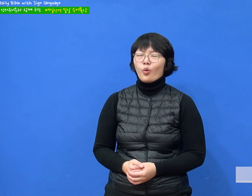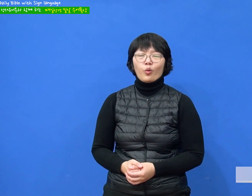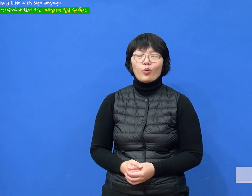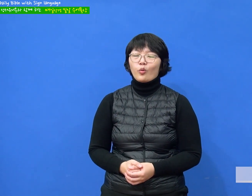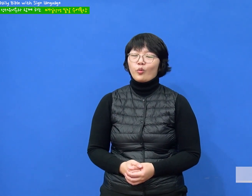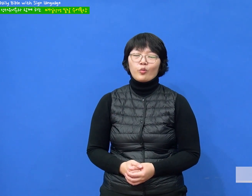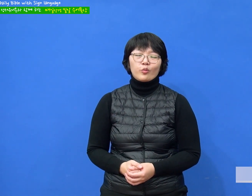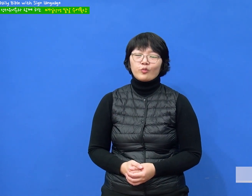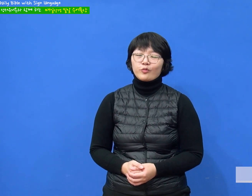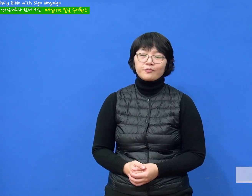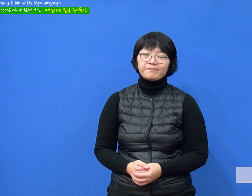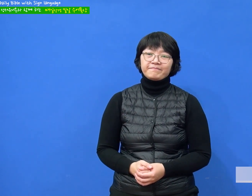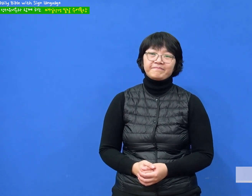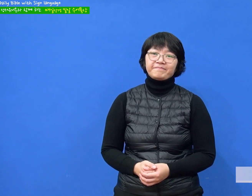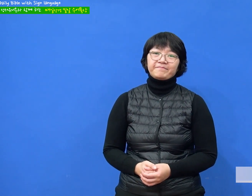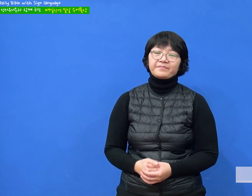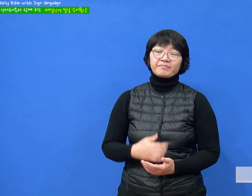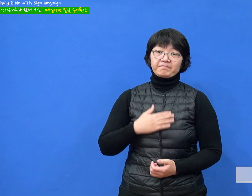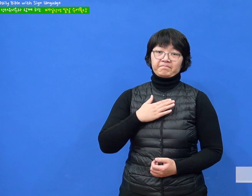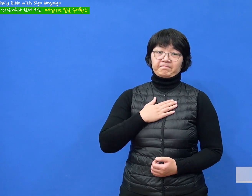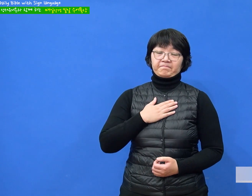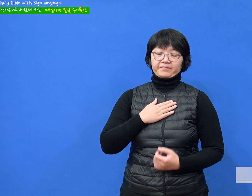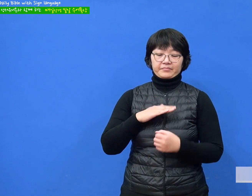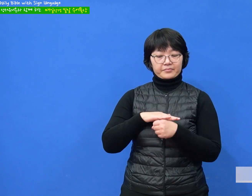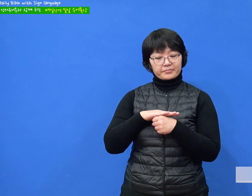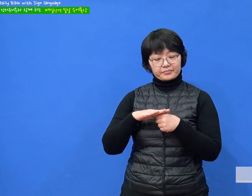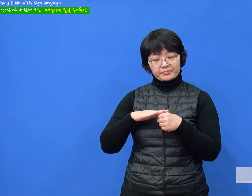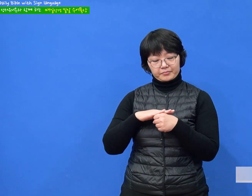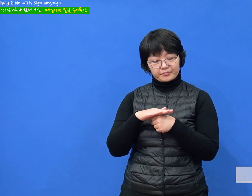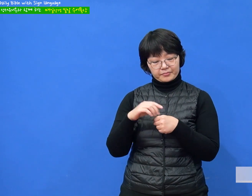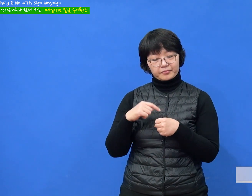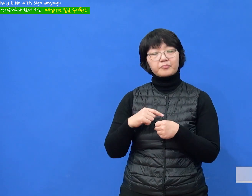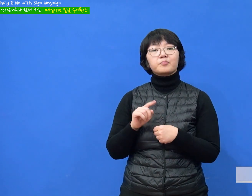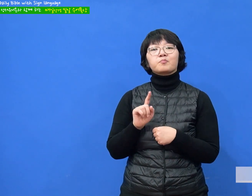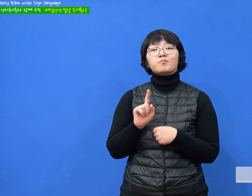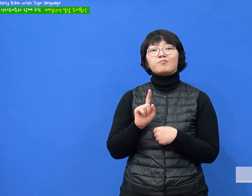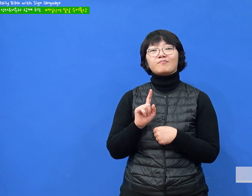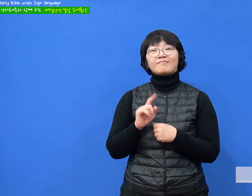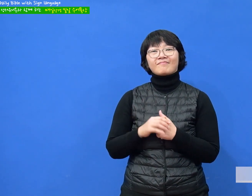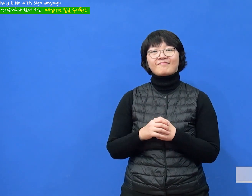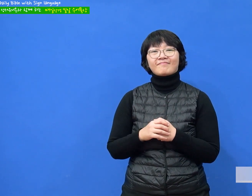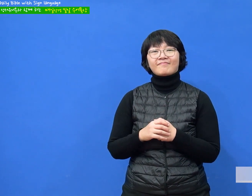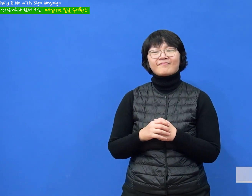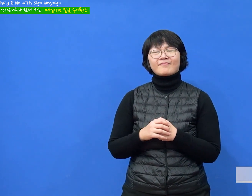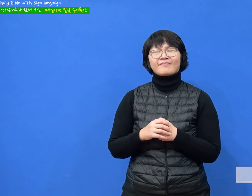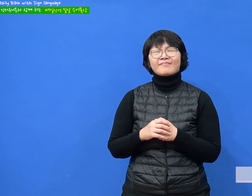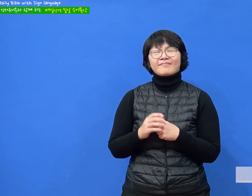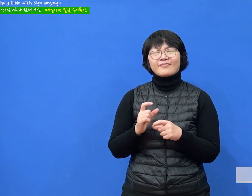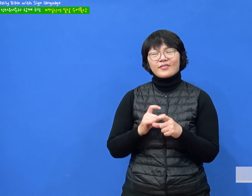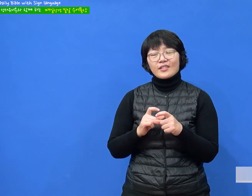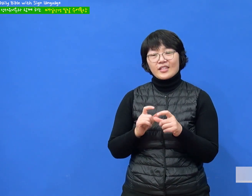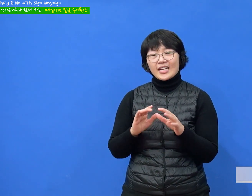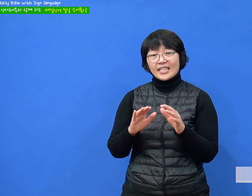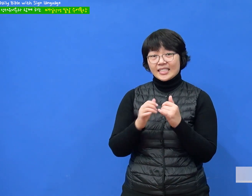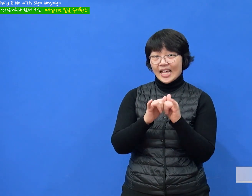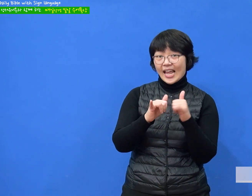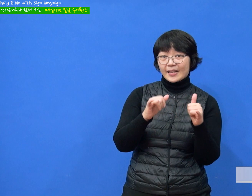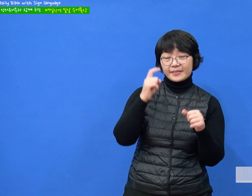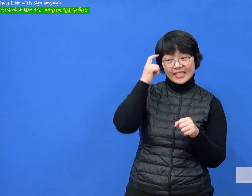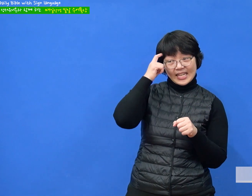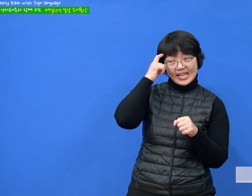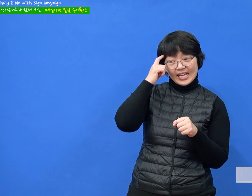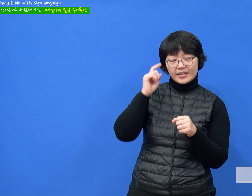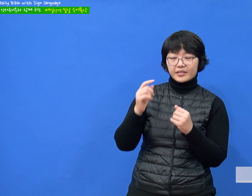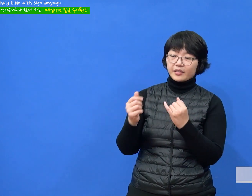없지만 우리의 사랑은 어떠합니까? 우리는 더 많이 사랑하는 사람이 덜